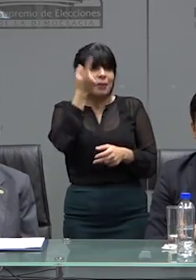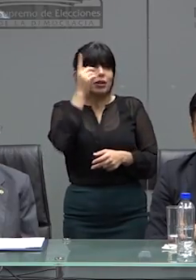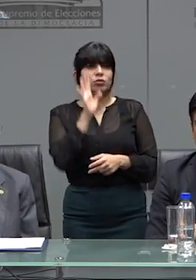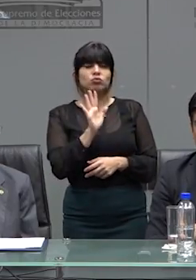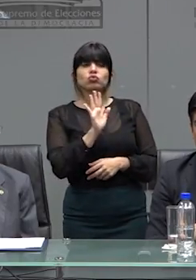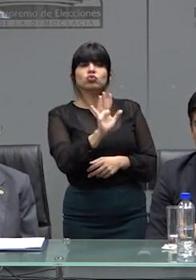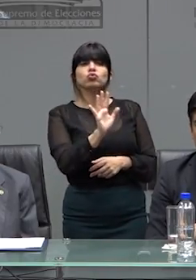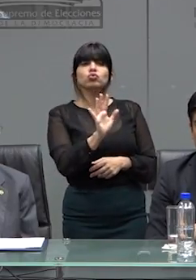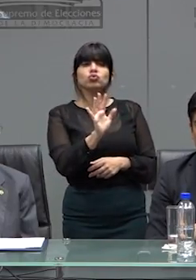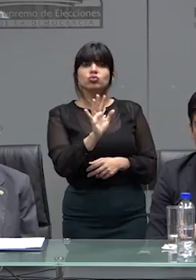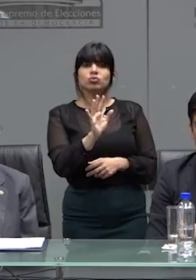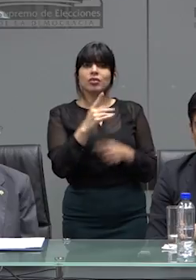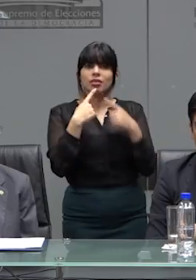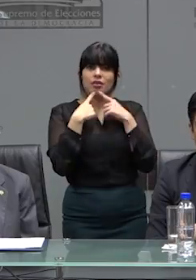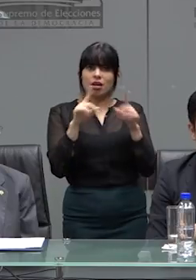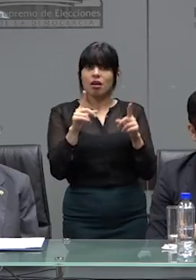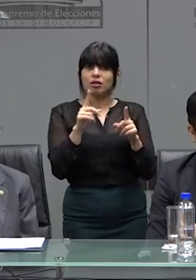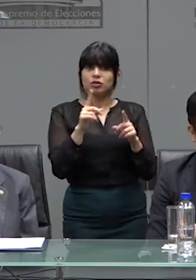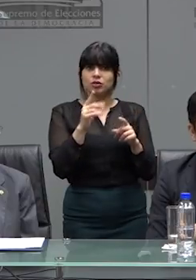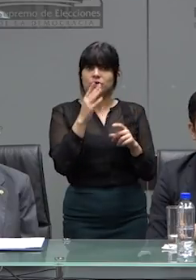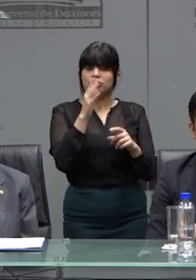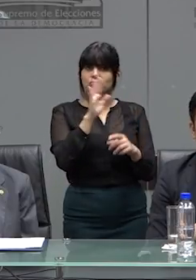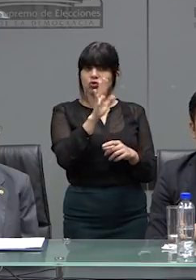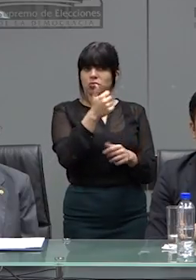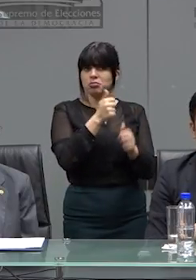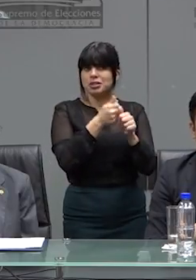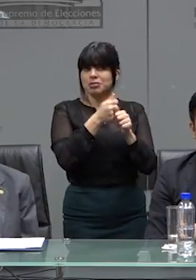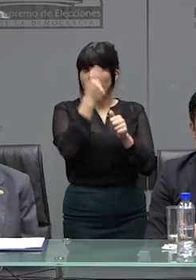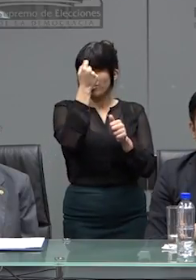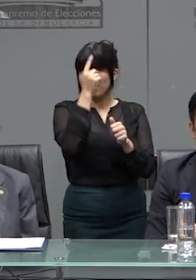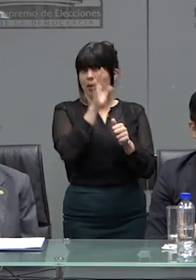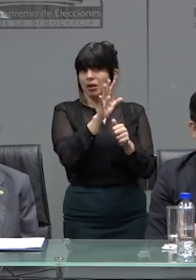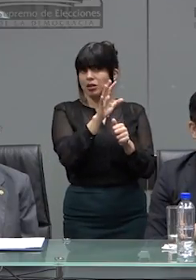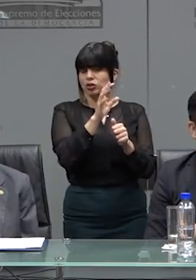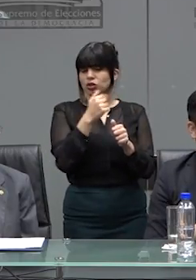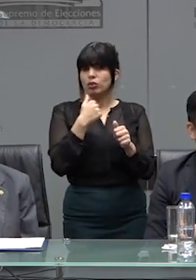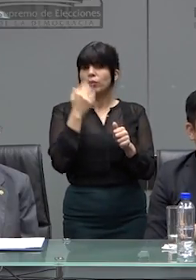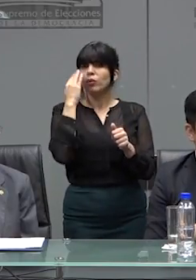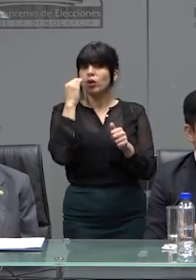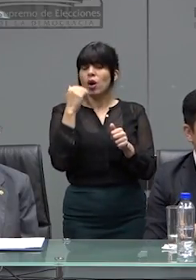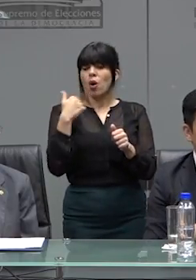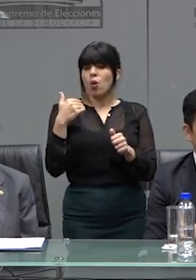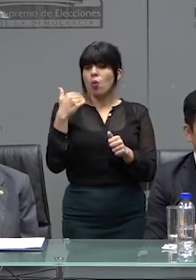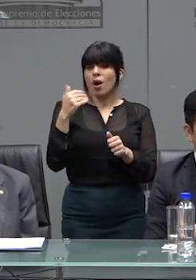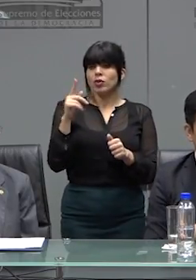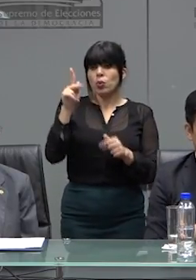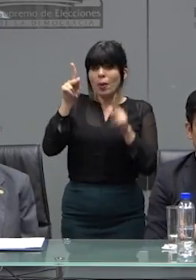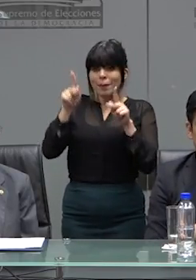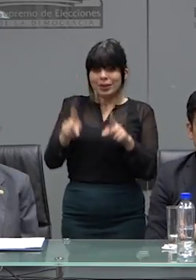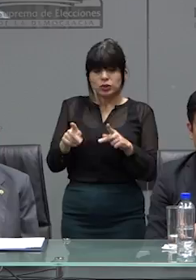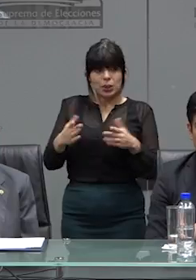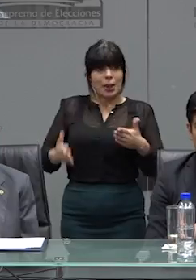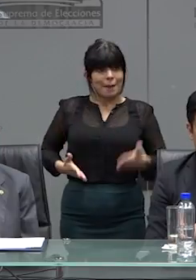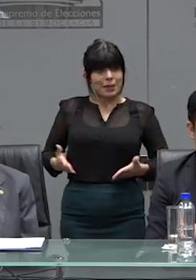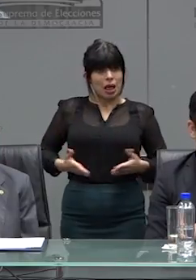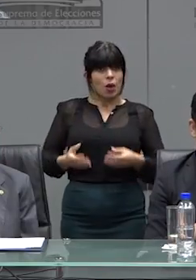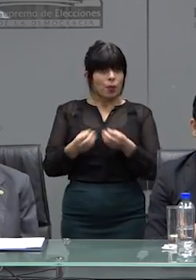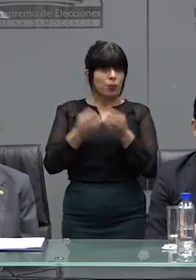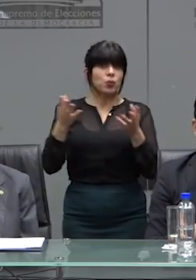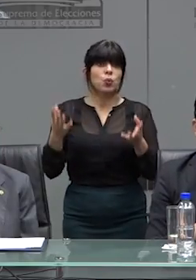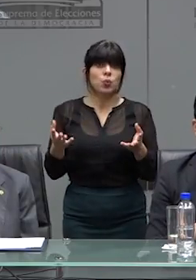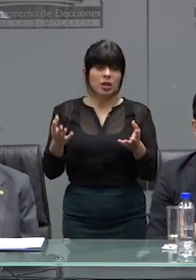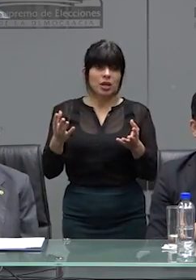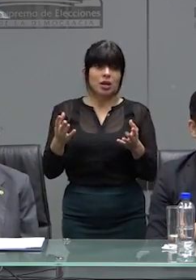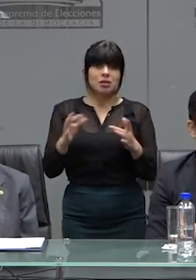sus declaraciones. ¿Por qué? En el momento que algún funcionario público